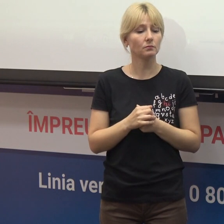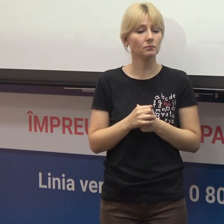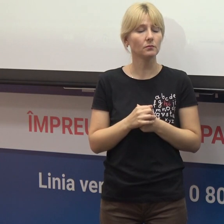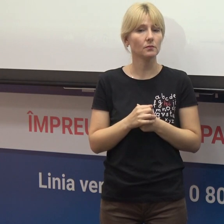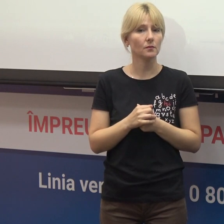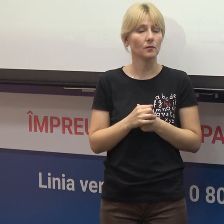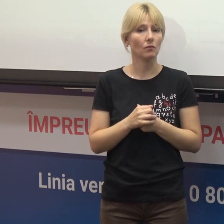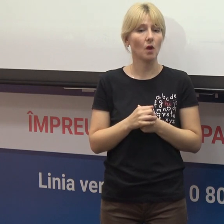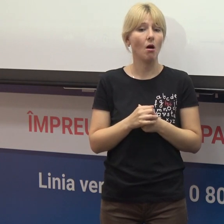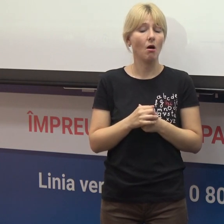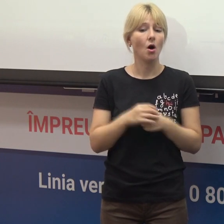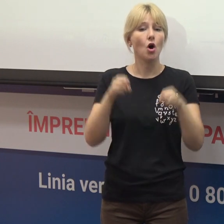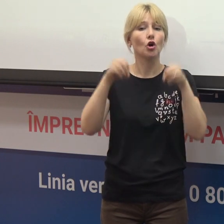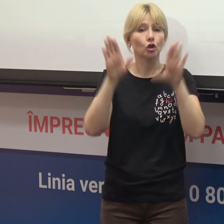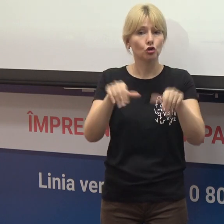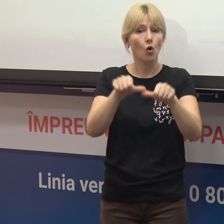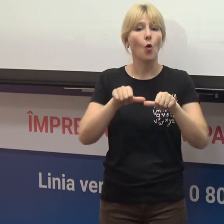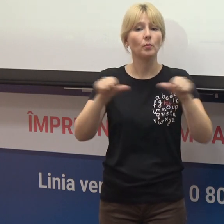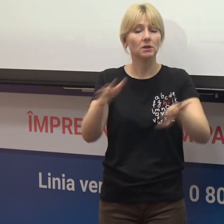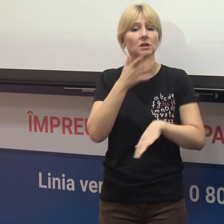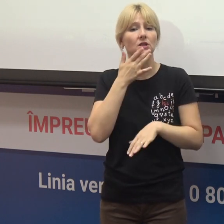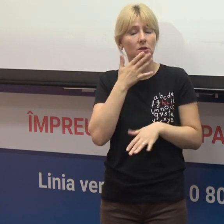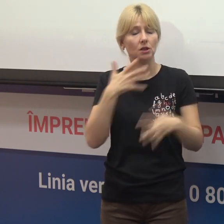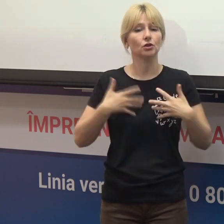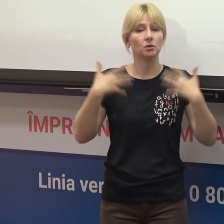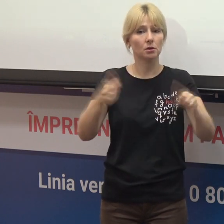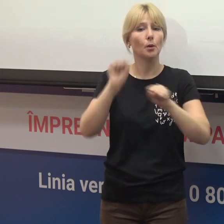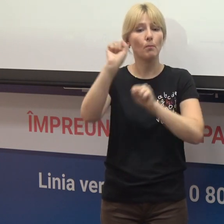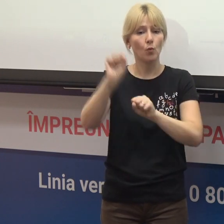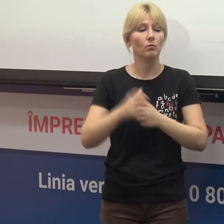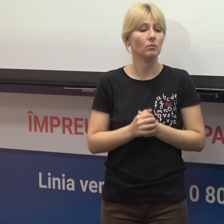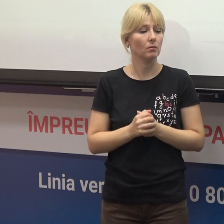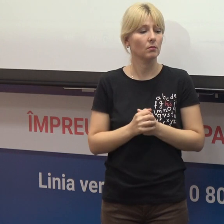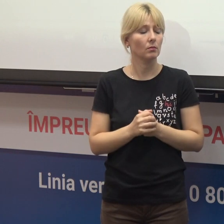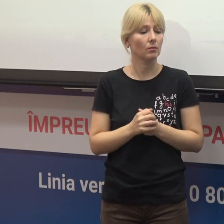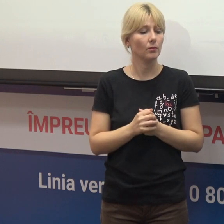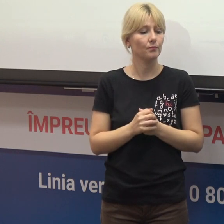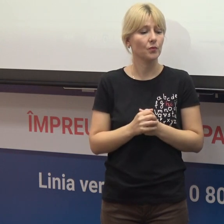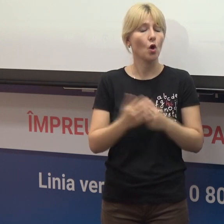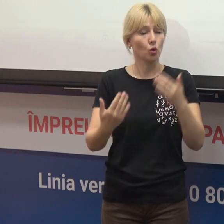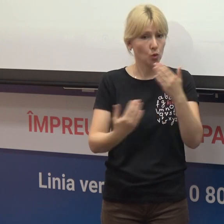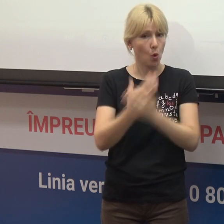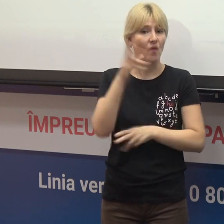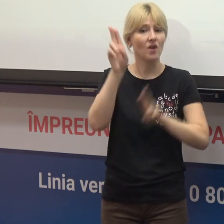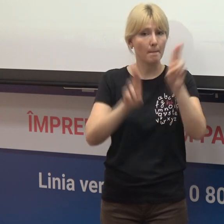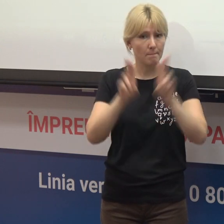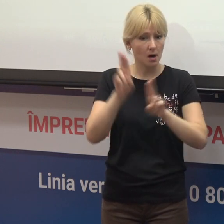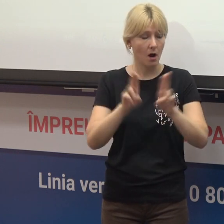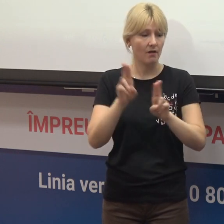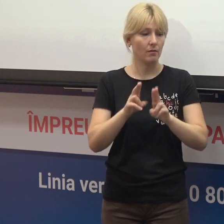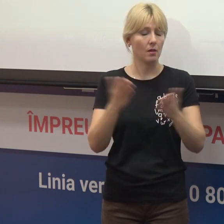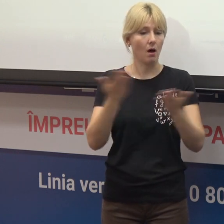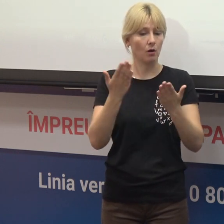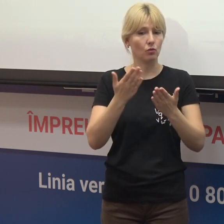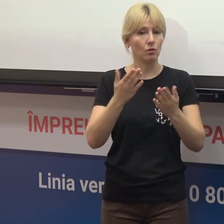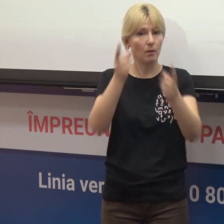Potrivit deciziei Comisiei Naționale Extraordinare de Sănătate Publică, noile prevederi, deci ce